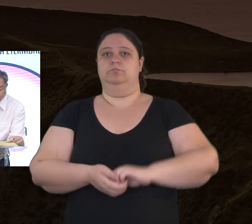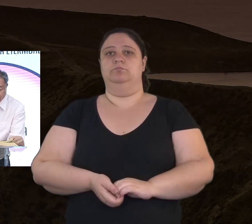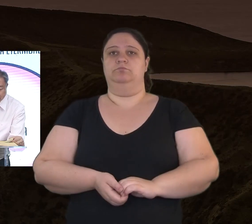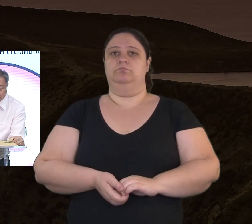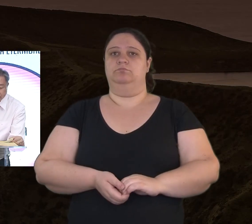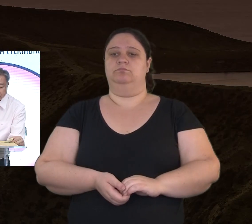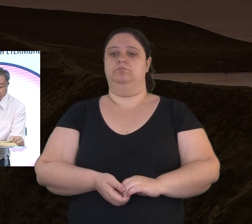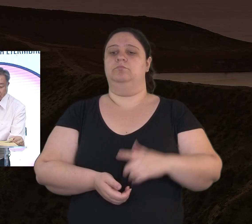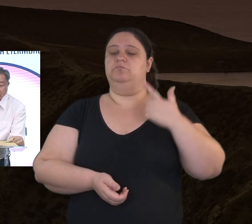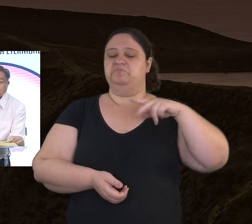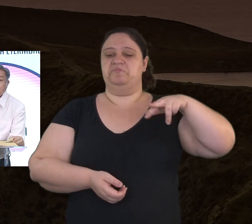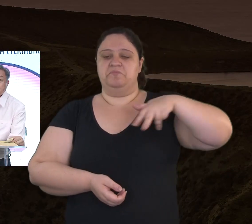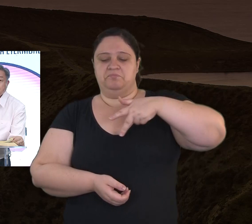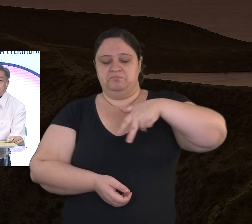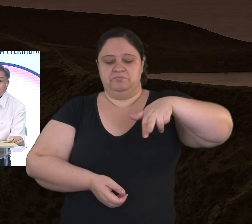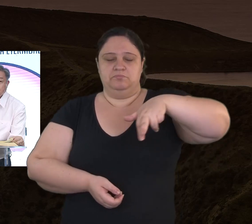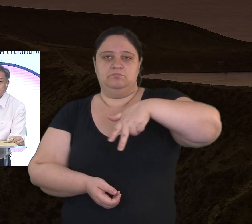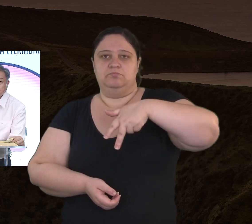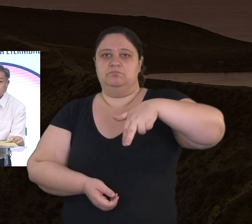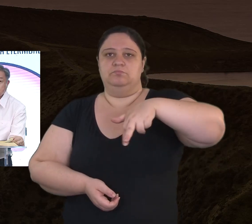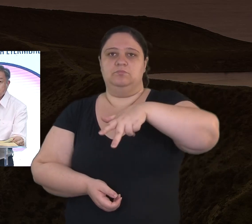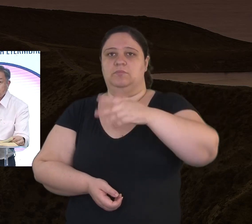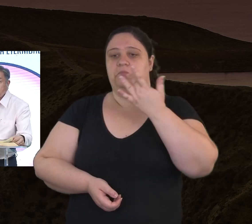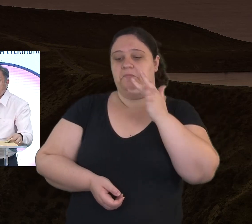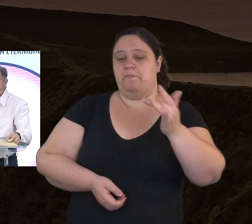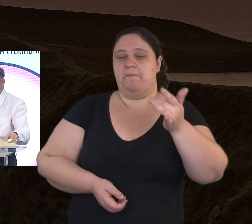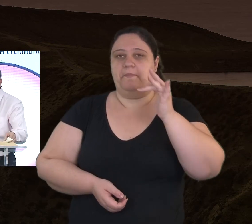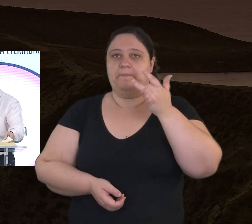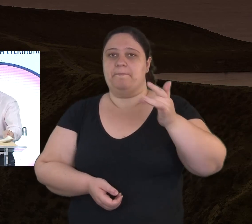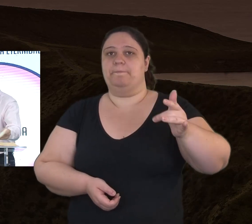entre pedras resplandecentes. Quer dizer,